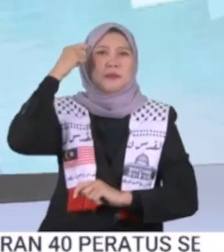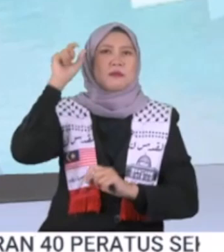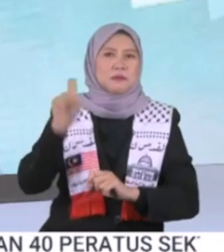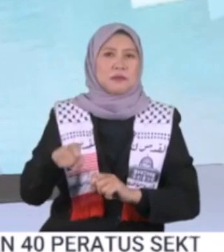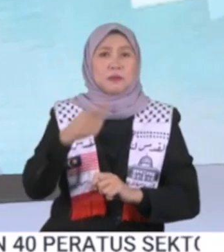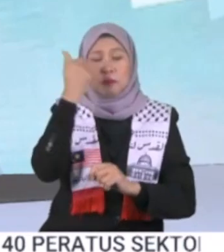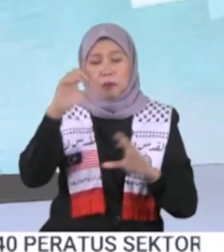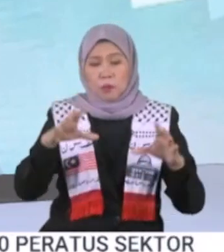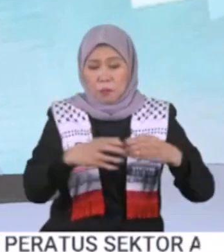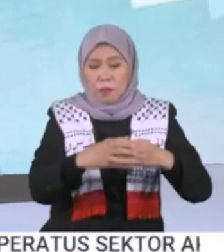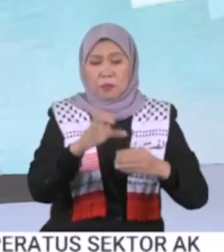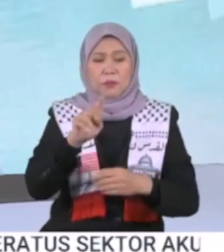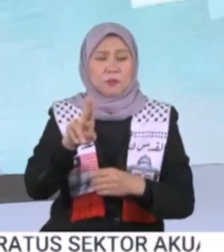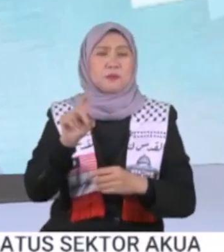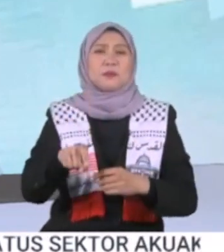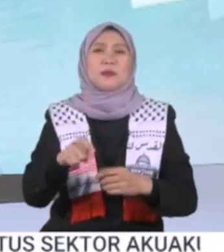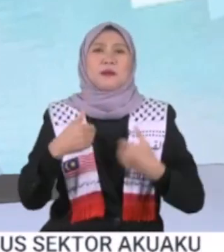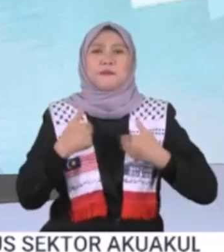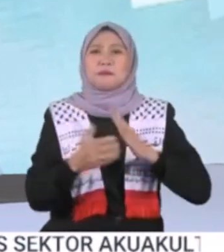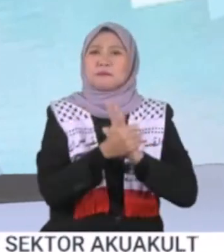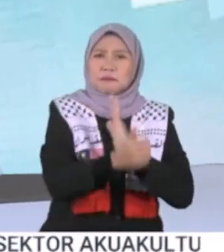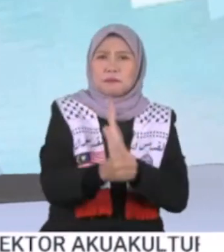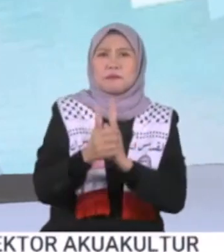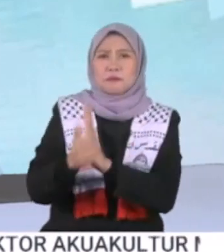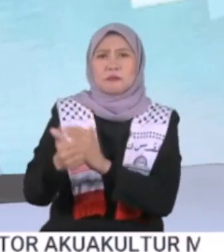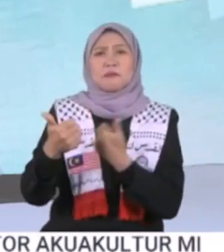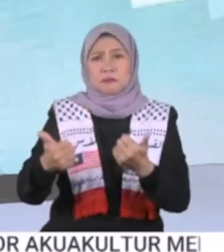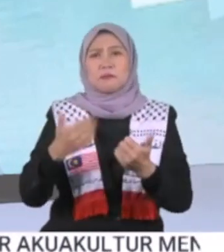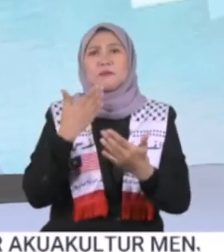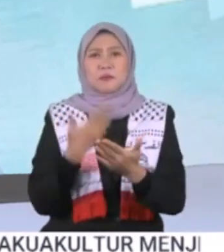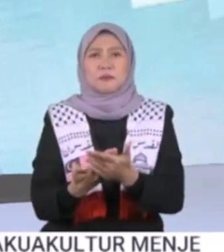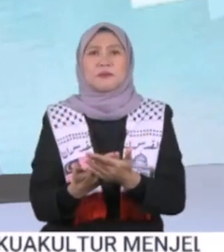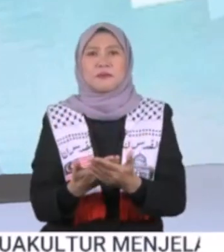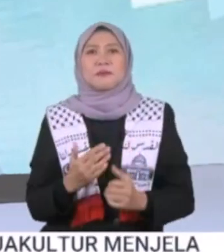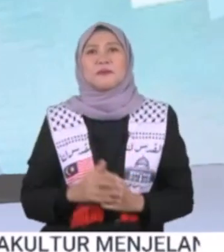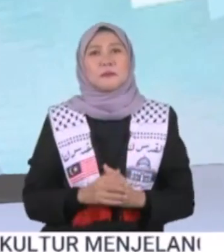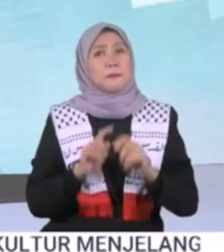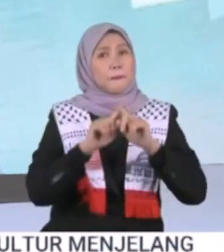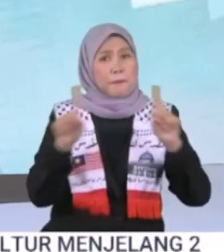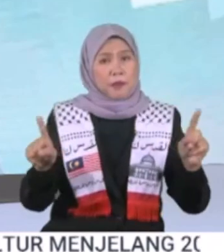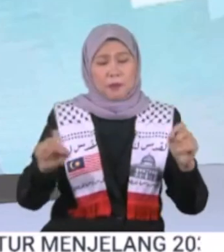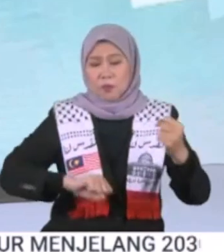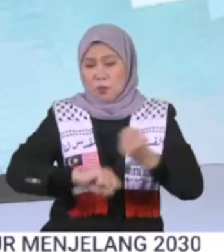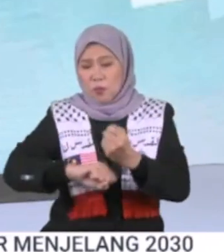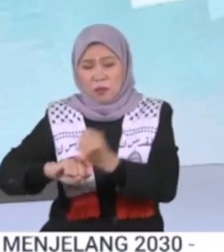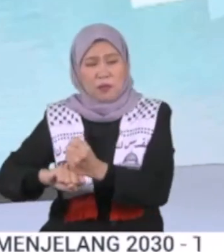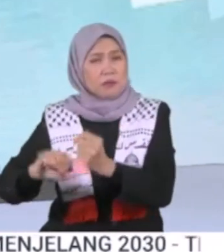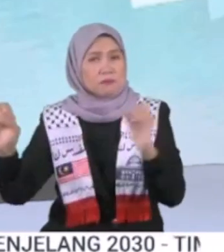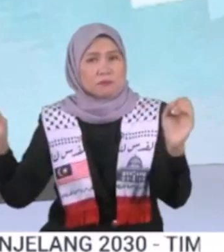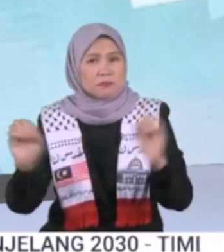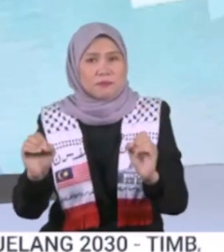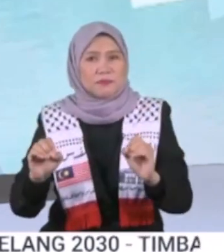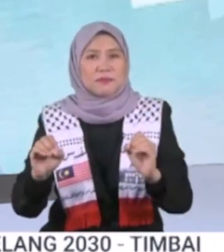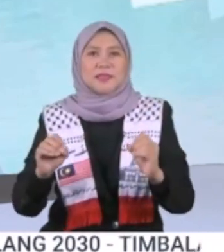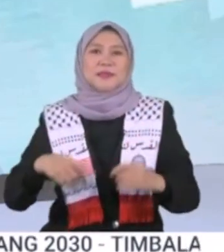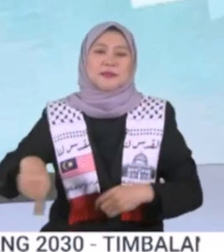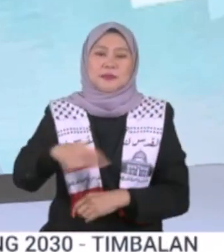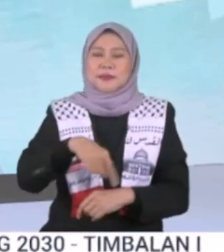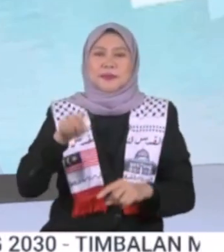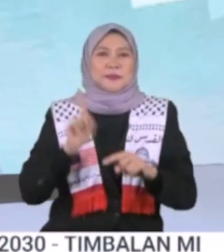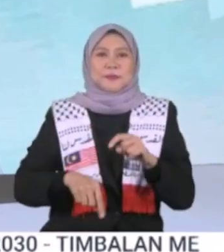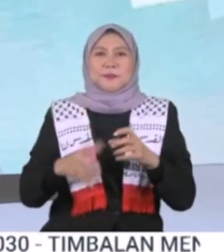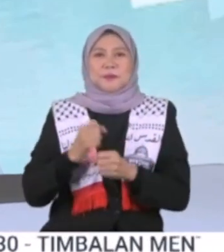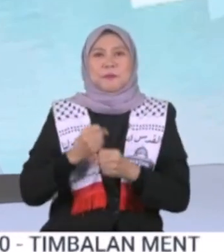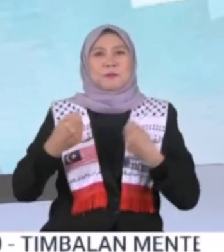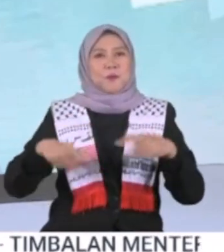juga adalah kelompok masyarakat yang mempunyai kelebihan dan potensi tersendiri. Namun tanpa sokongan secara inklusif, mereka tidak akan